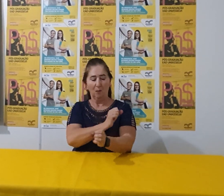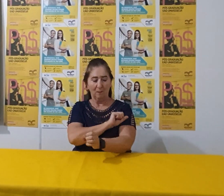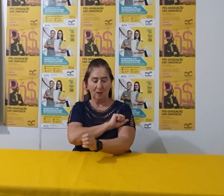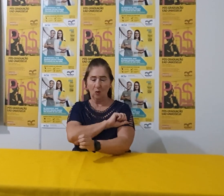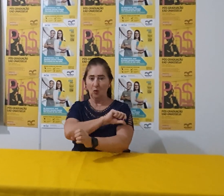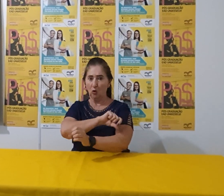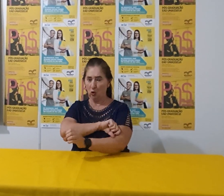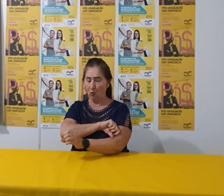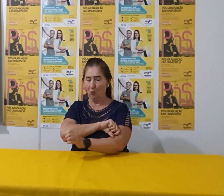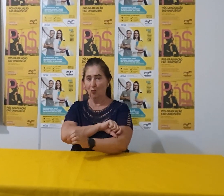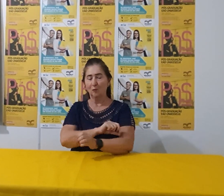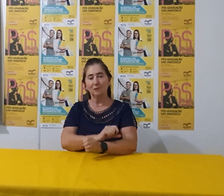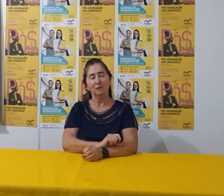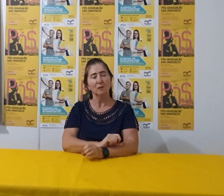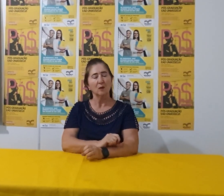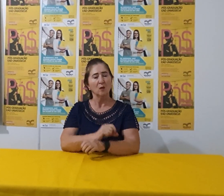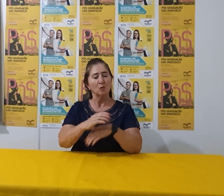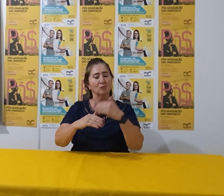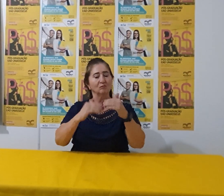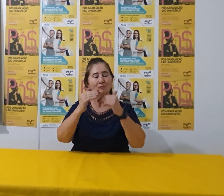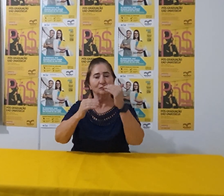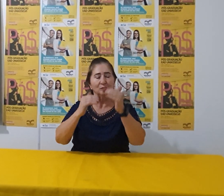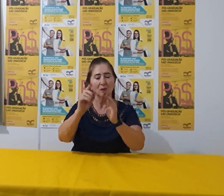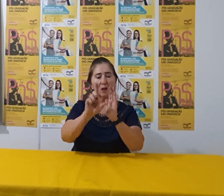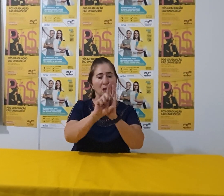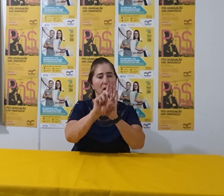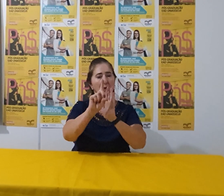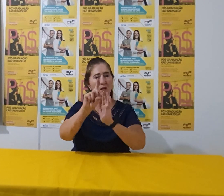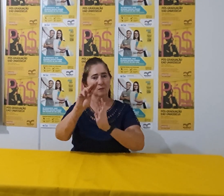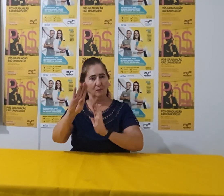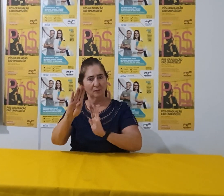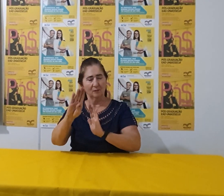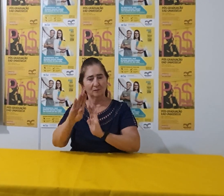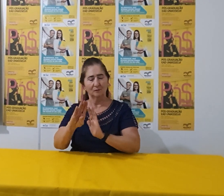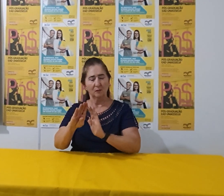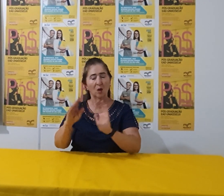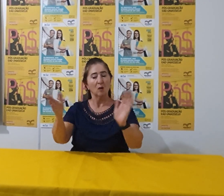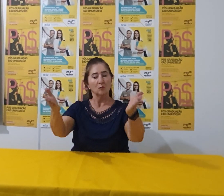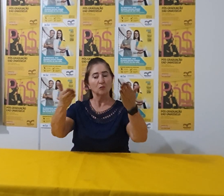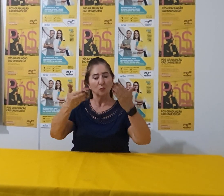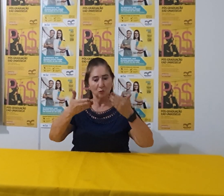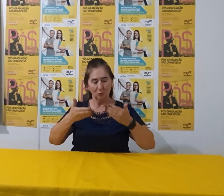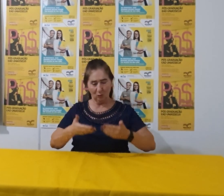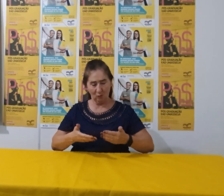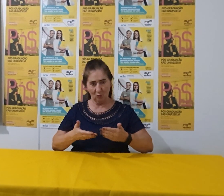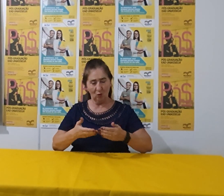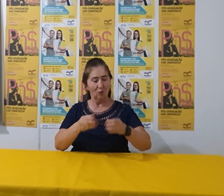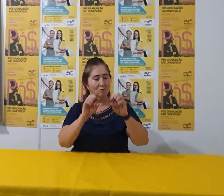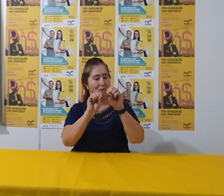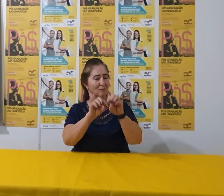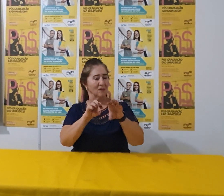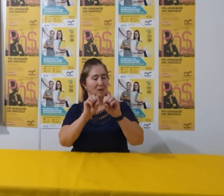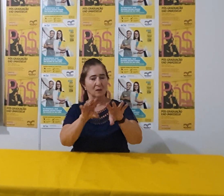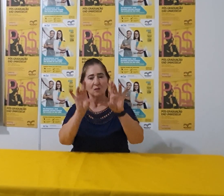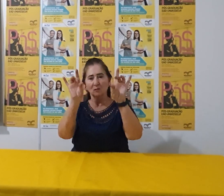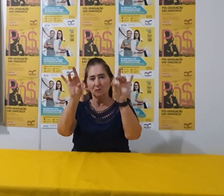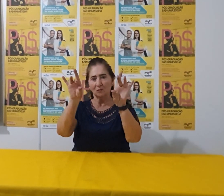Em seu bojo, a LDB trouxe a educação especial como